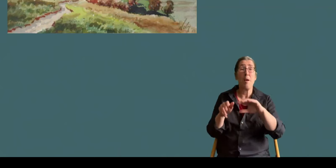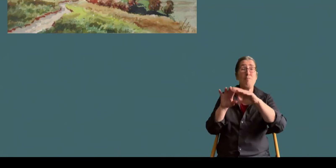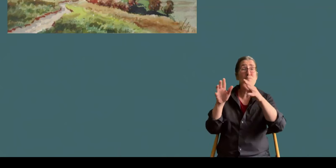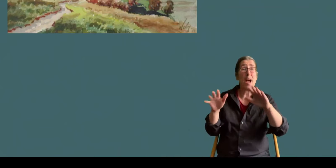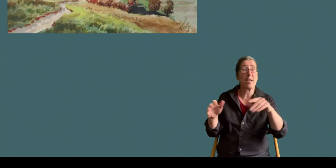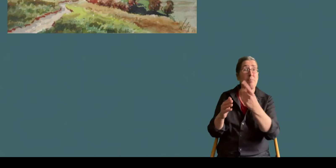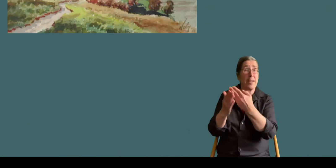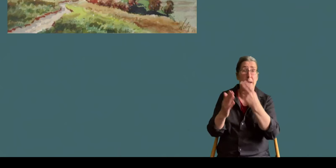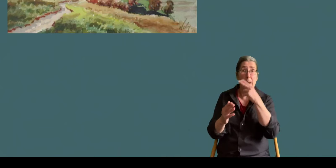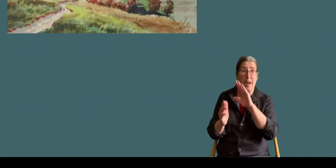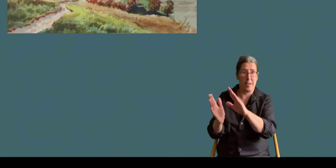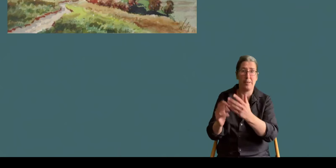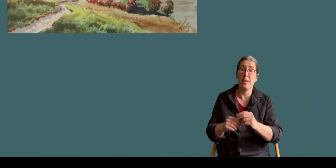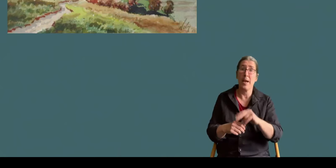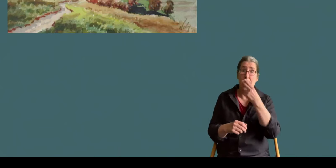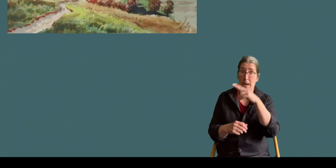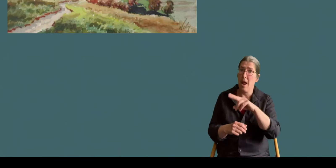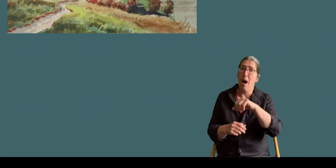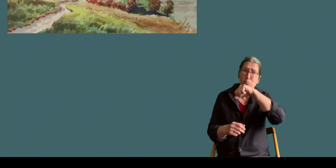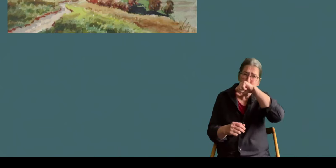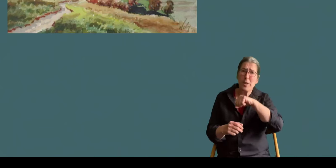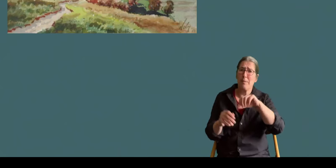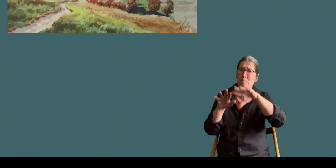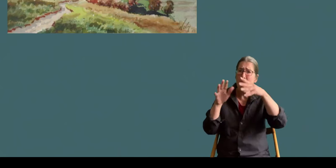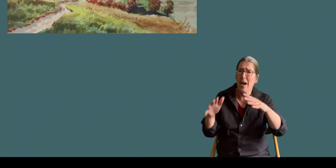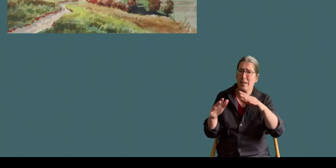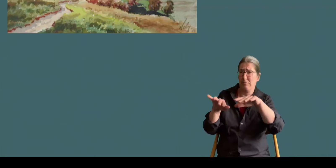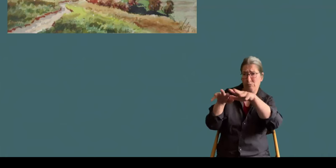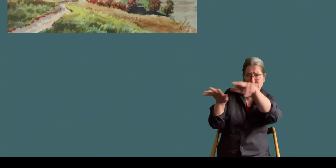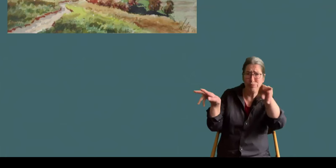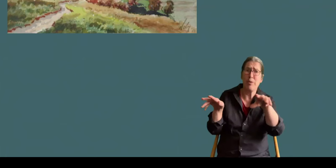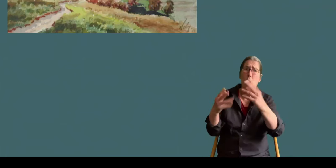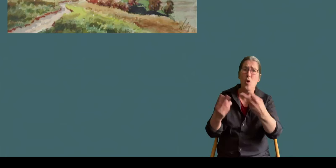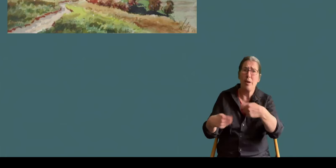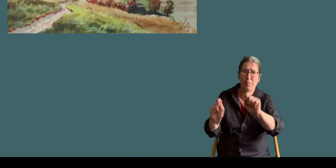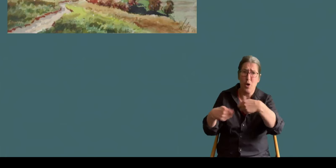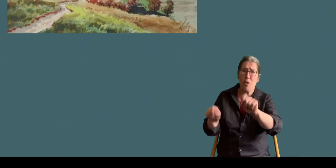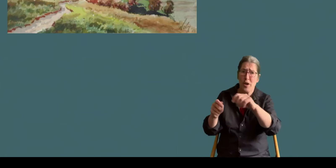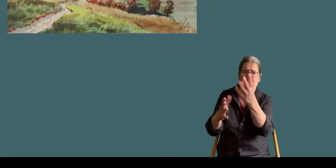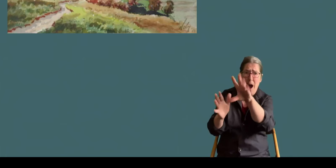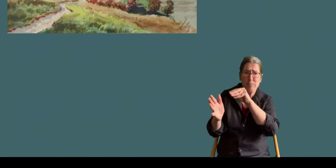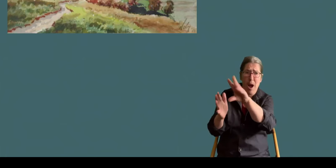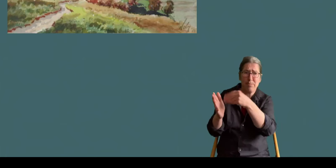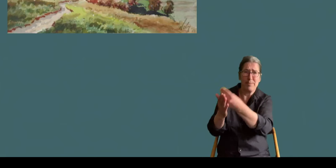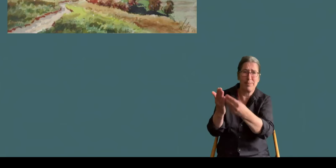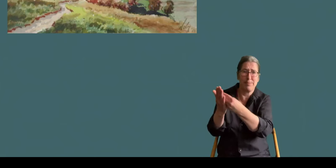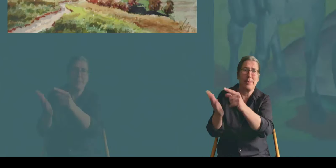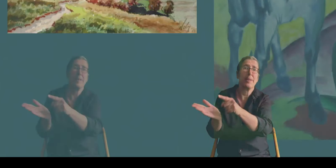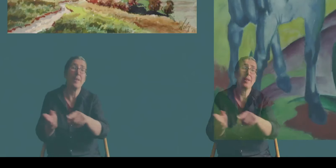Hier ein Bergbild von Hitler. Hitler hat bevorzugt Bergpanoramen gemalt oder eben Gebäude.